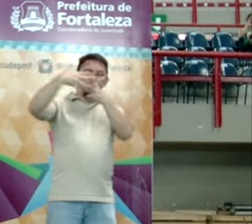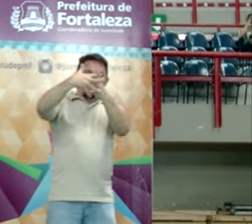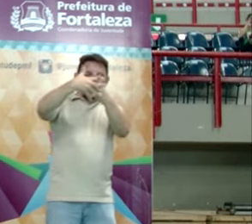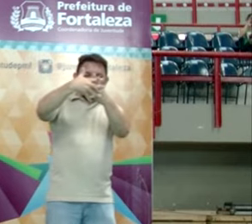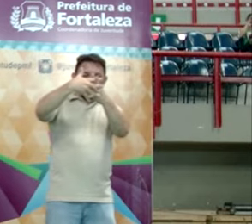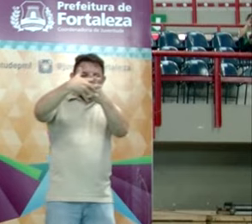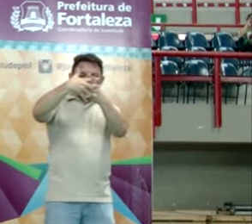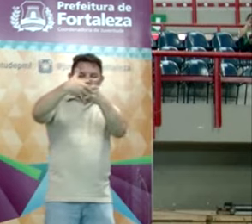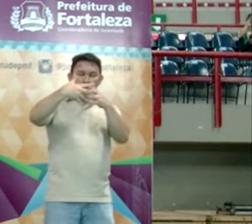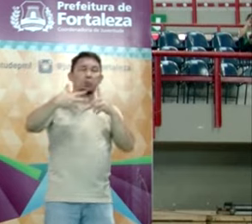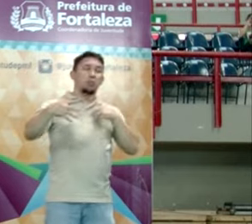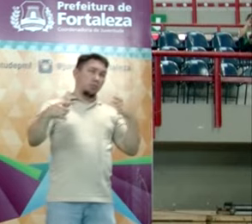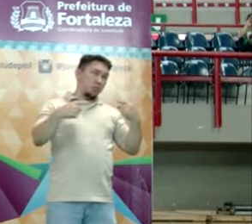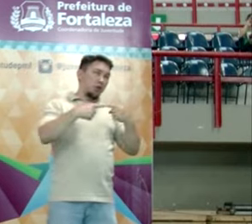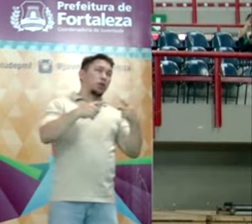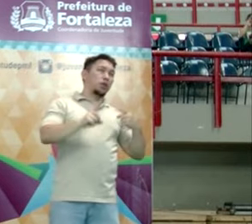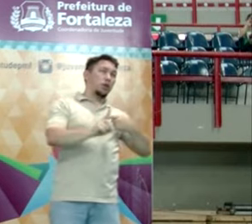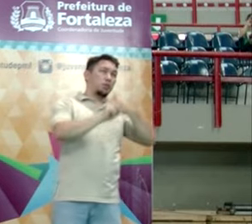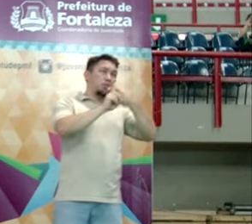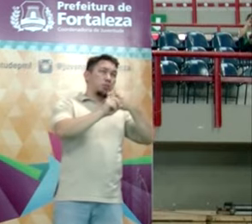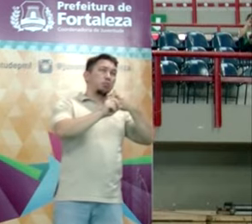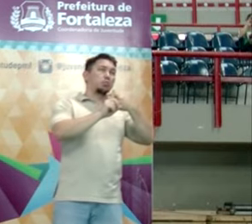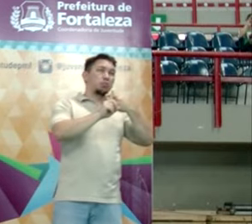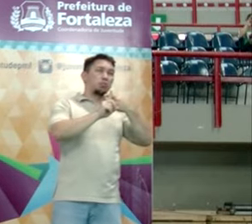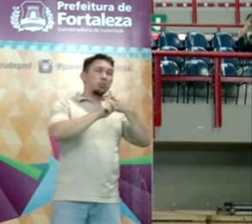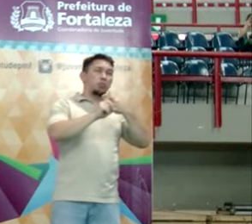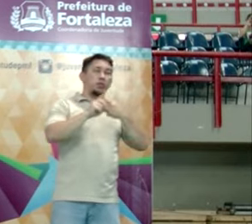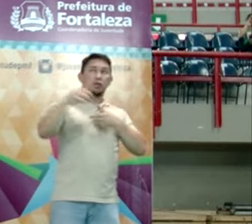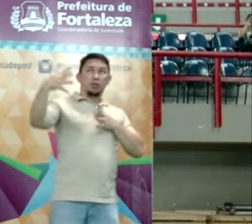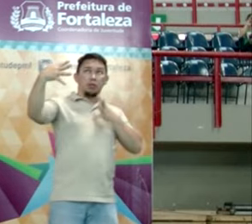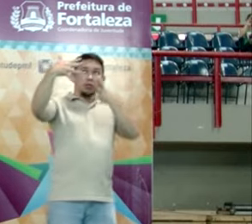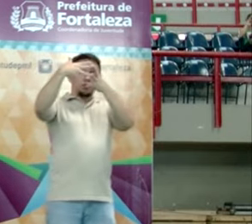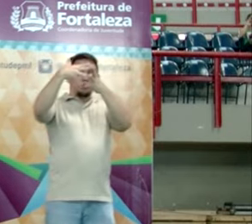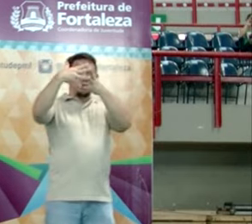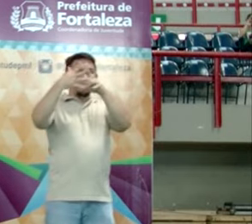ser construtiva. Nesse caso foi o quê?